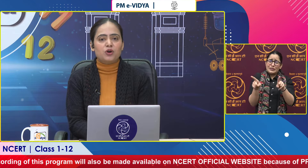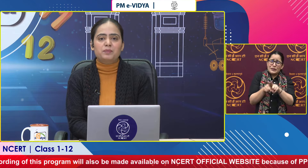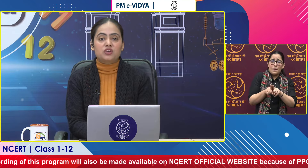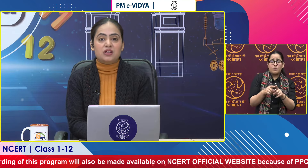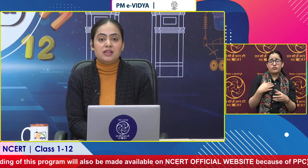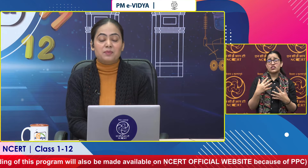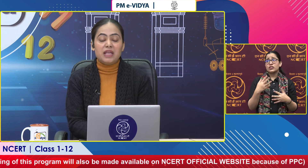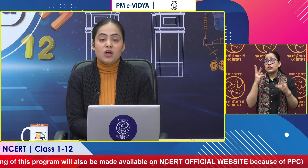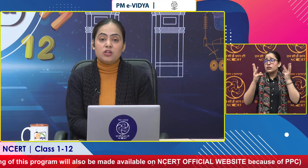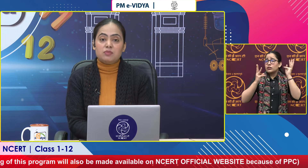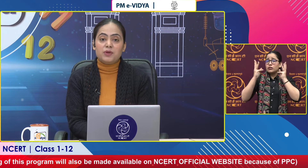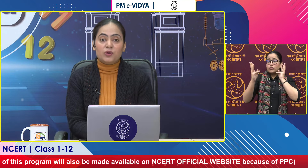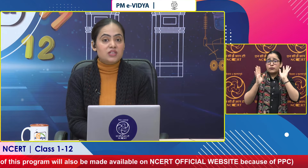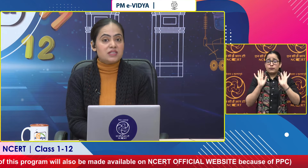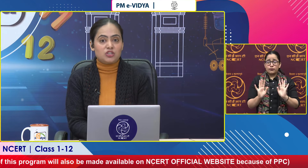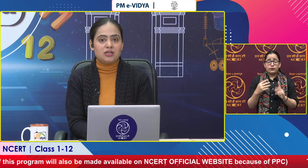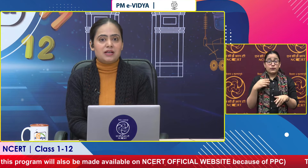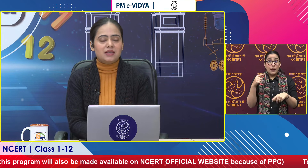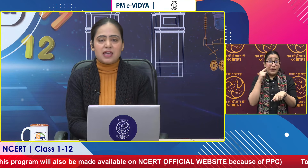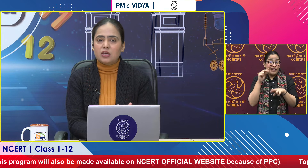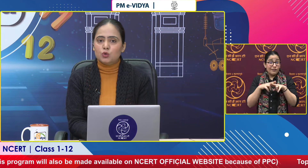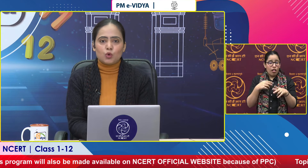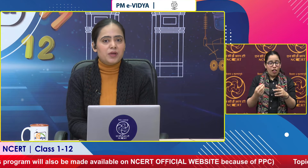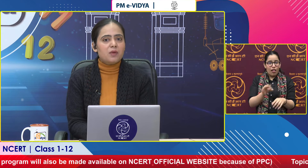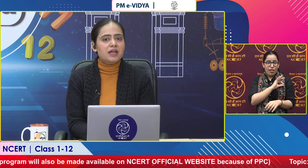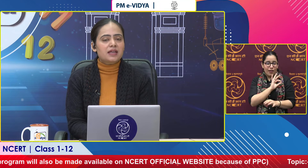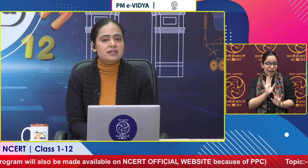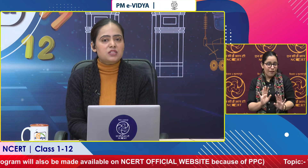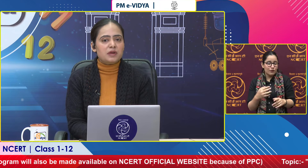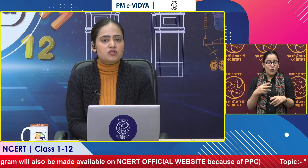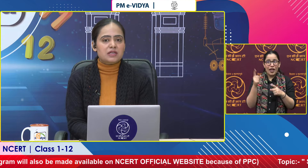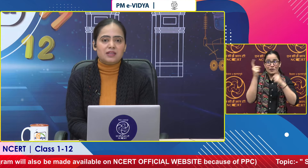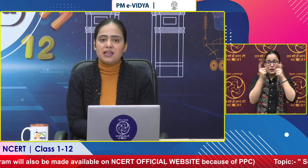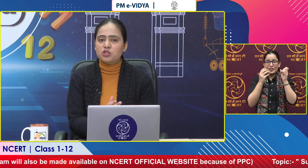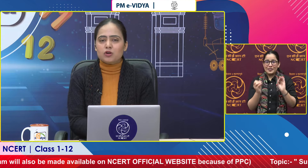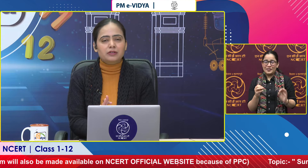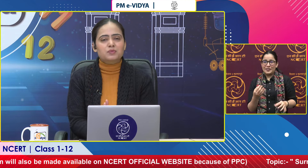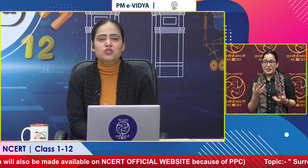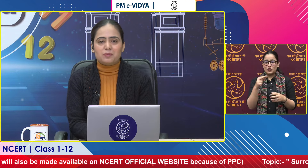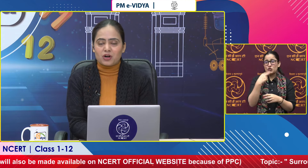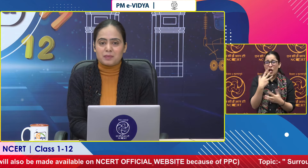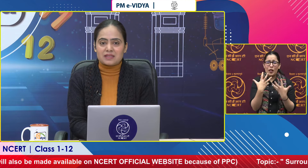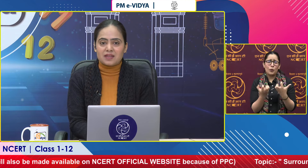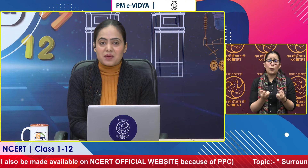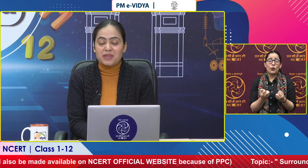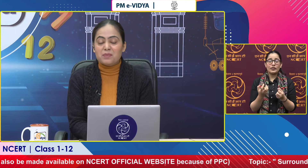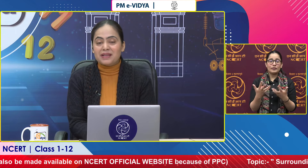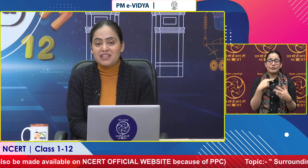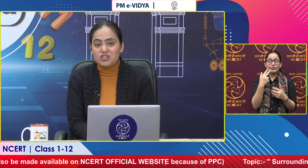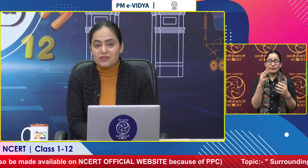बहुत परेशानी है। और जब हमें कोई चीज़ अच्छी लगती है तो भी हमारे ऐसे एक्सप्रेशंस आते हैं कि चॉकलेट्स मुझे बहुत पसंद है। बट इन